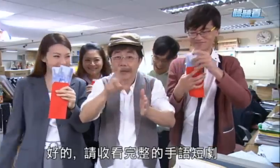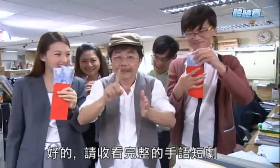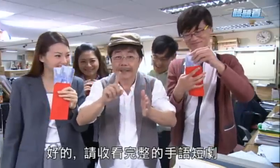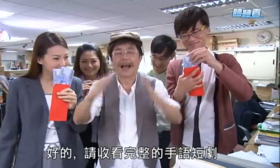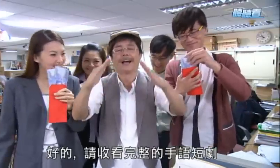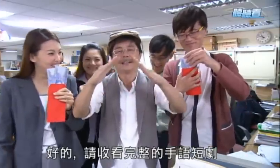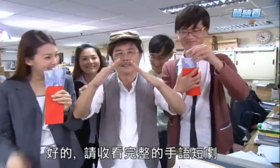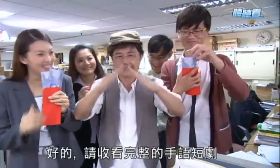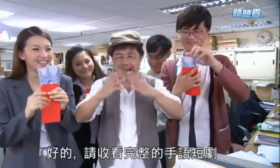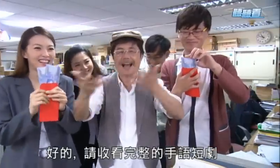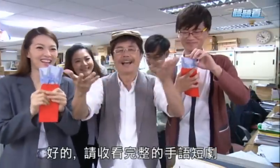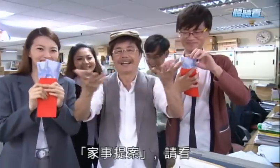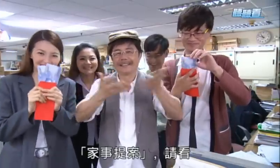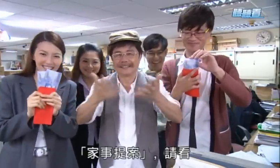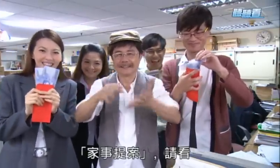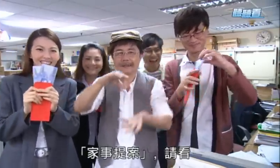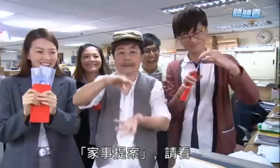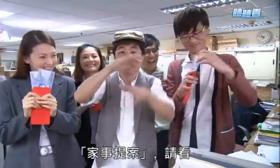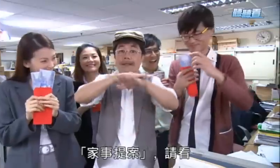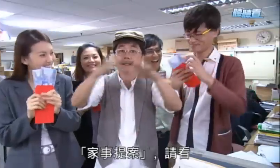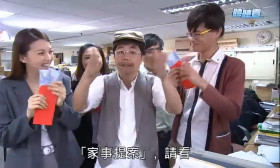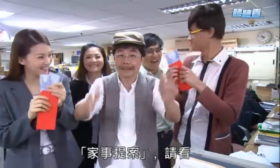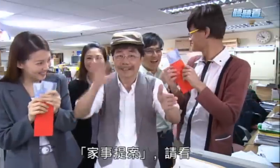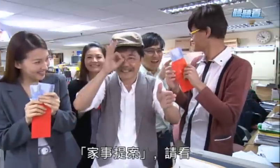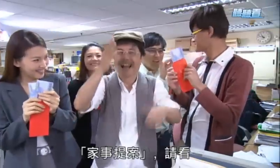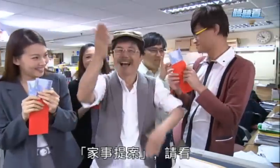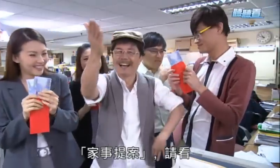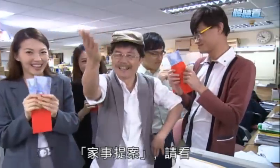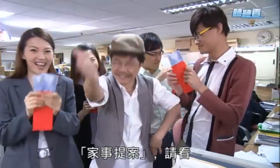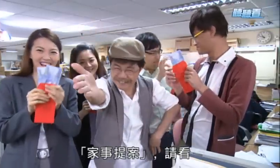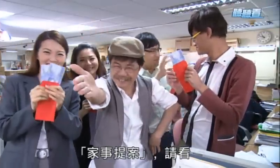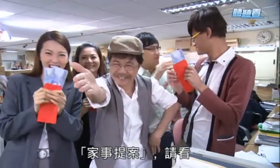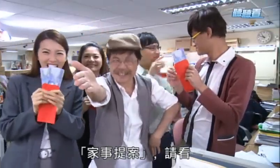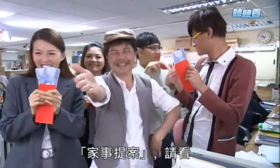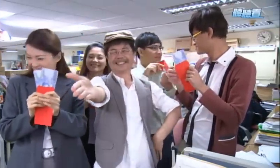语短剧《家事提案》，请看。